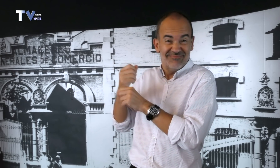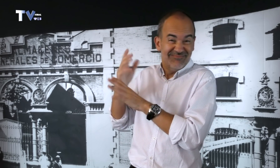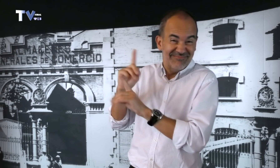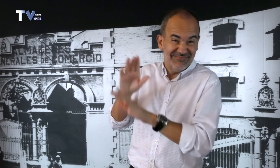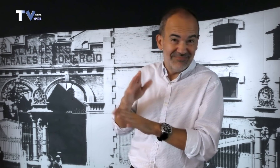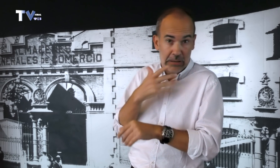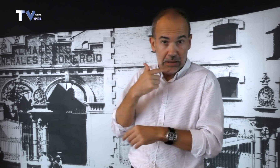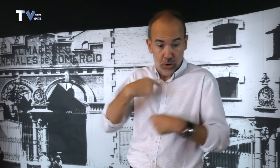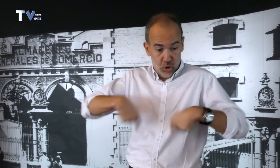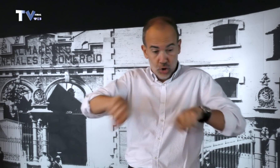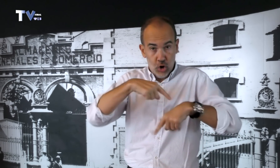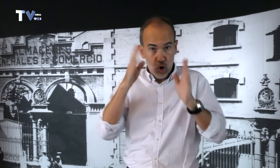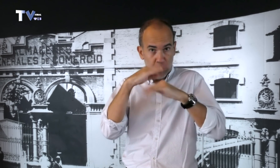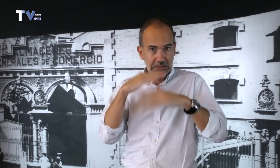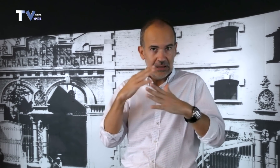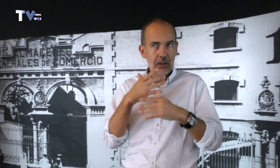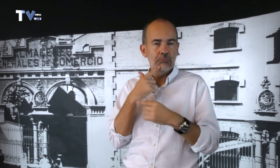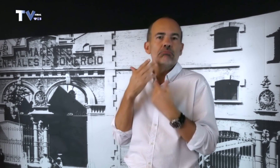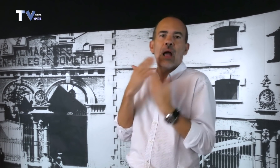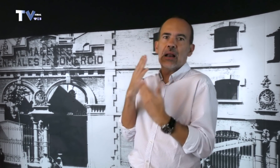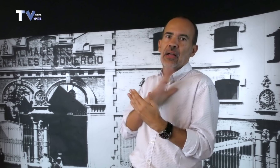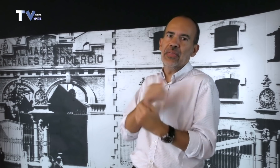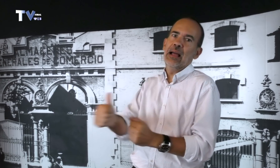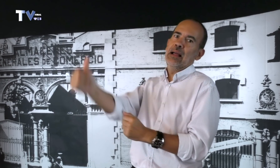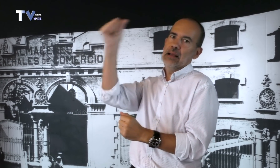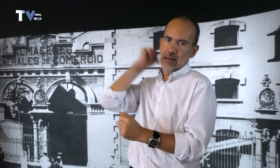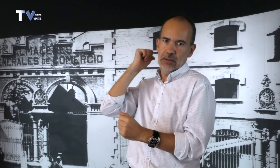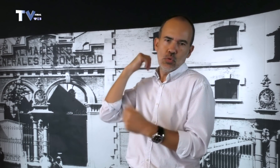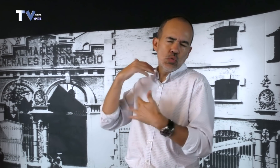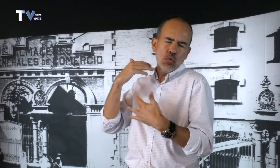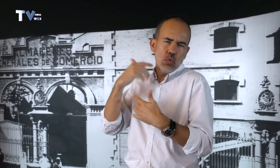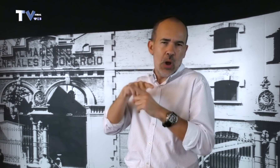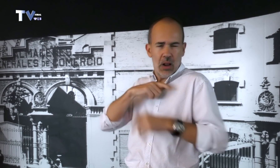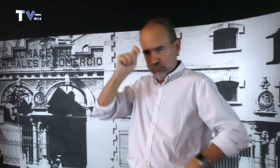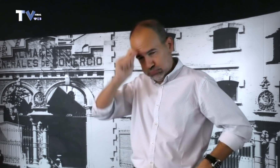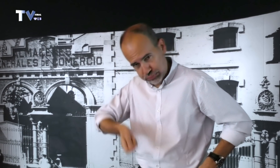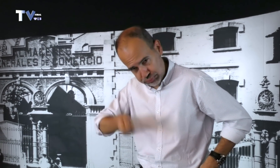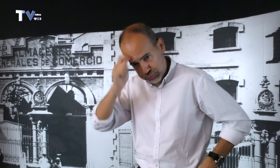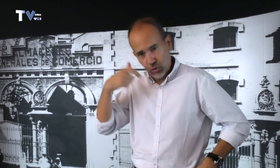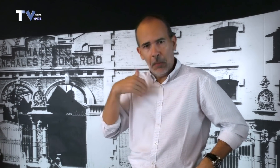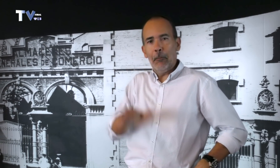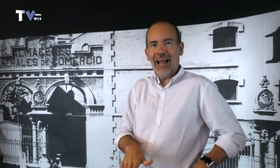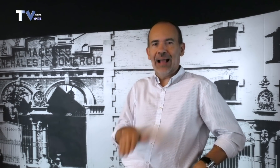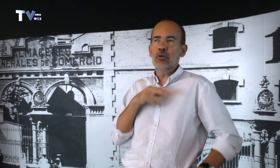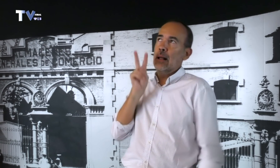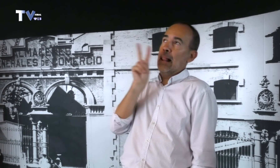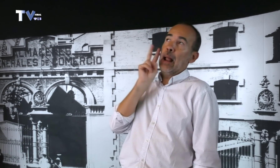la feina d'ells no estaríem l'actual equip. Llavors s'ha de mirar enrere tota la feina, treure'ns el barret I jo